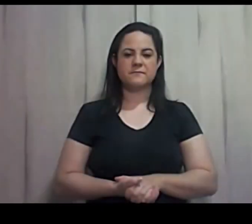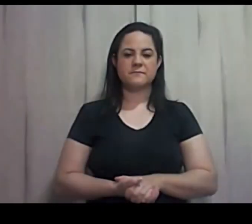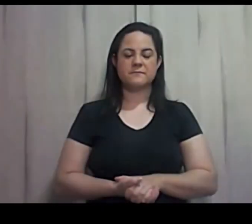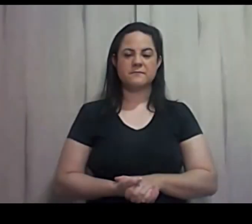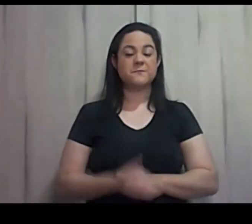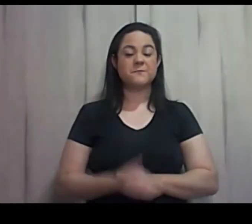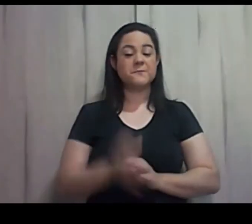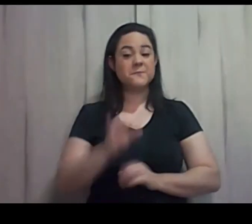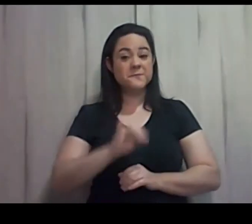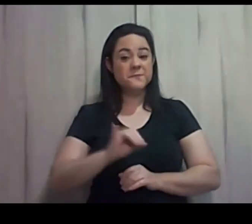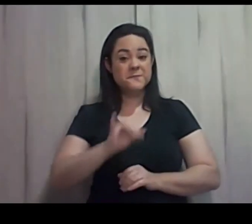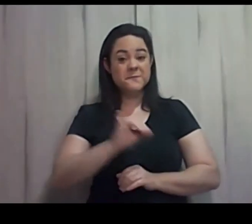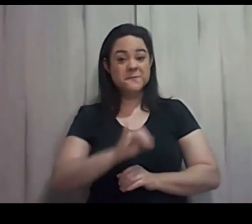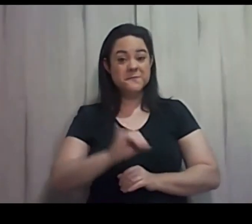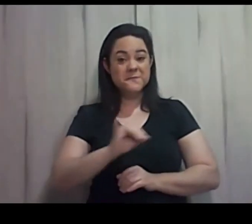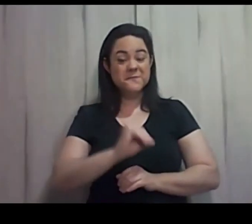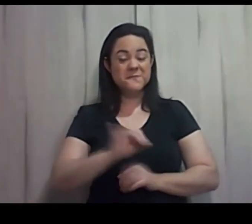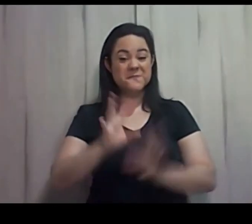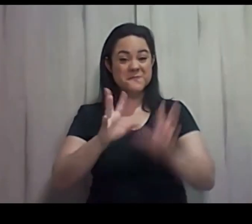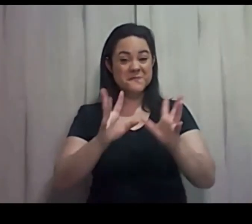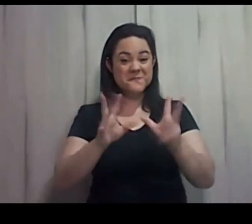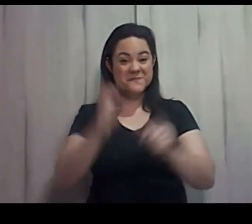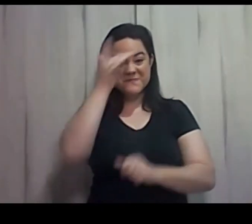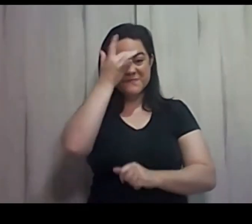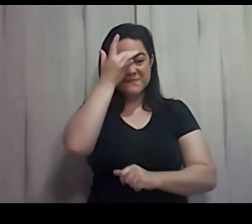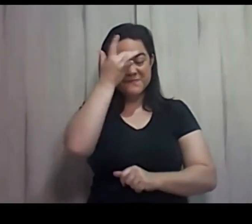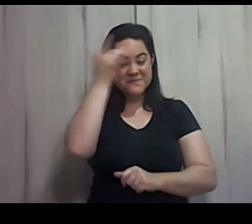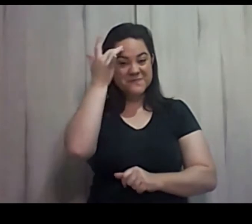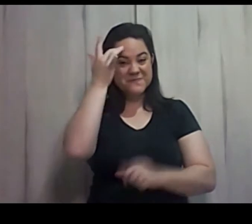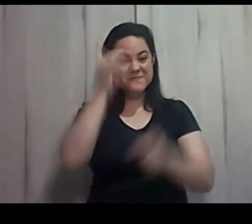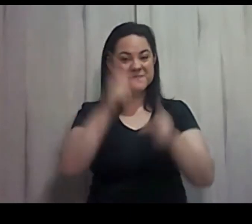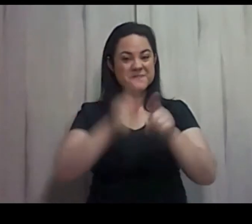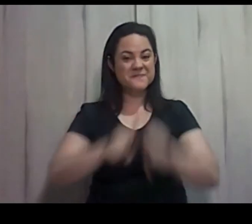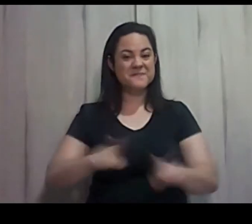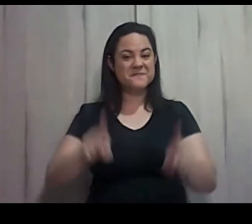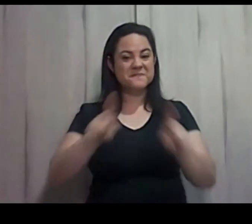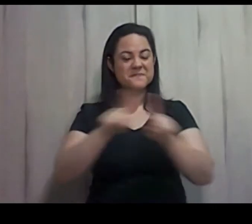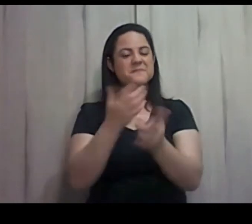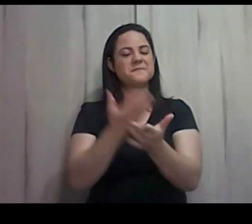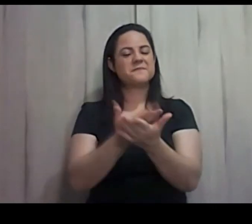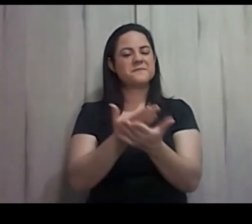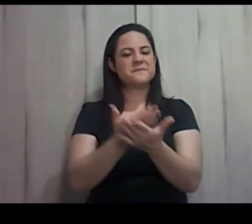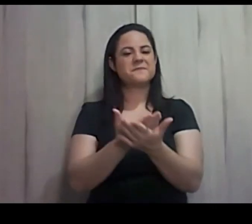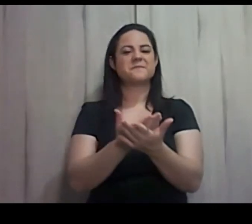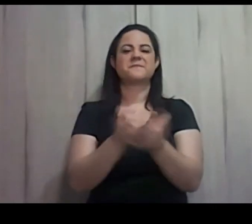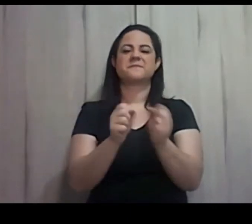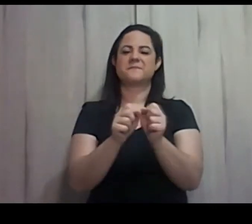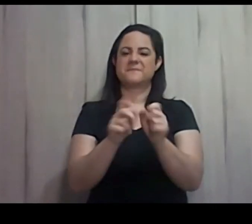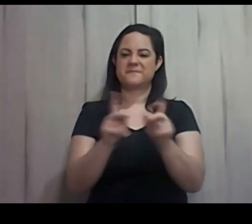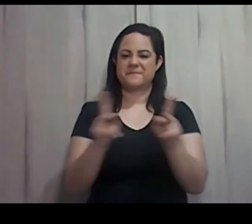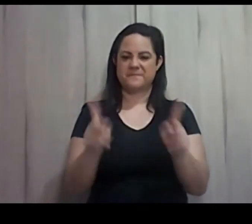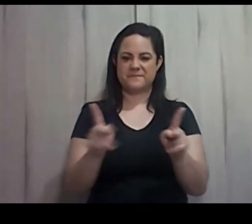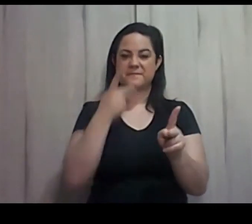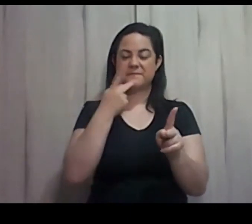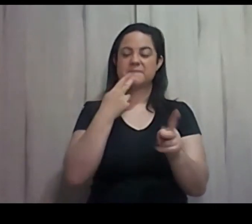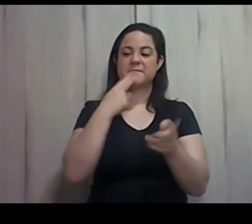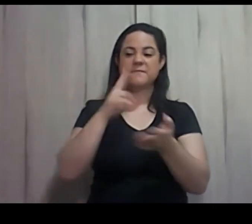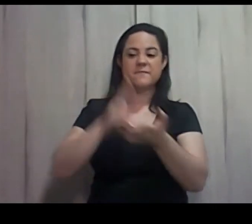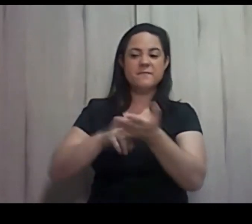Olá para todos e para todas. Voltamos ao estudo de Apocalipse falando da carta à Igreja de